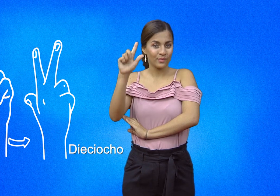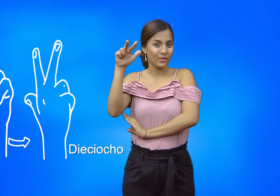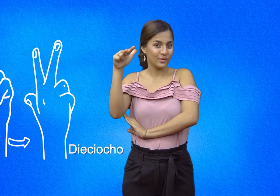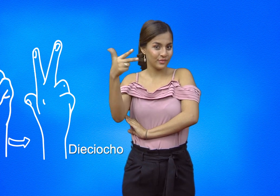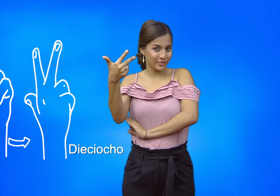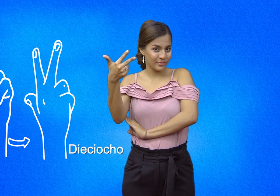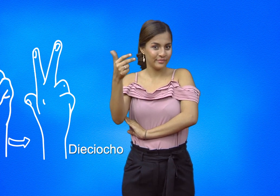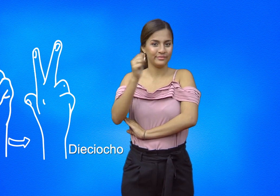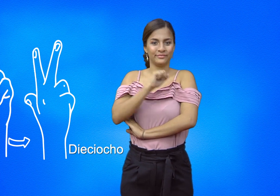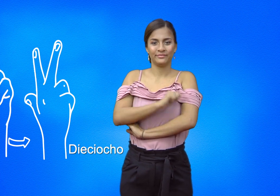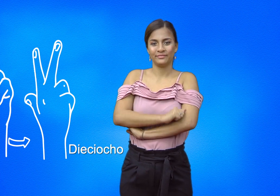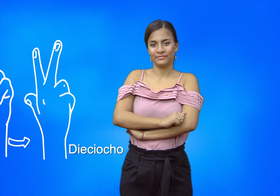18